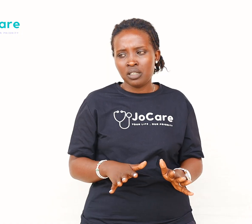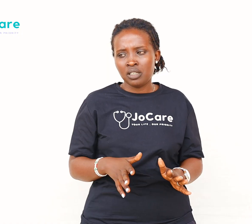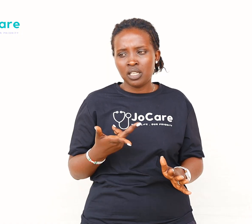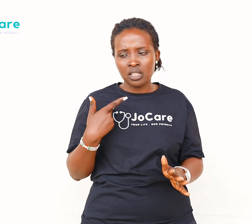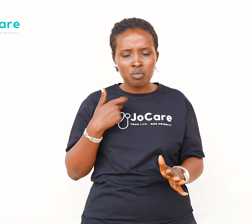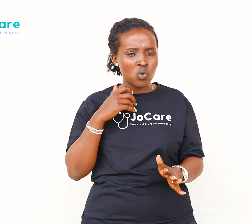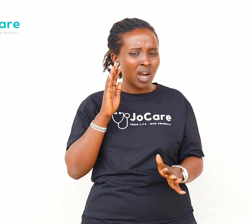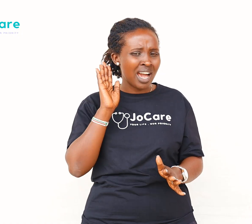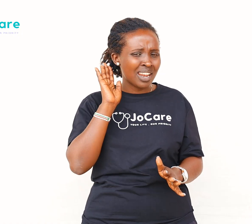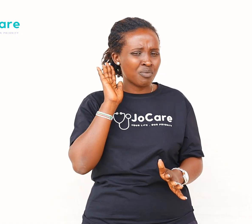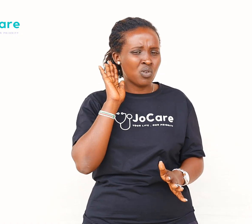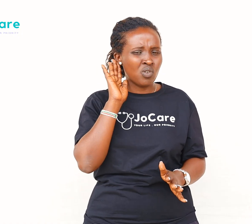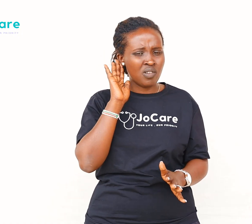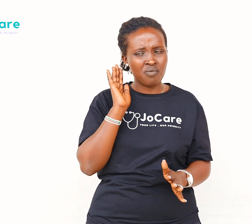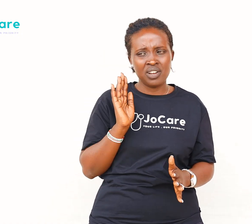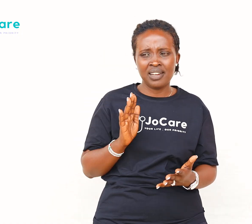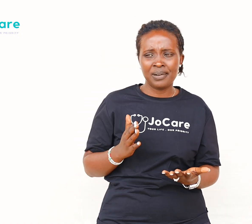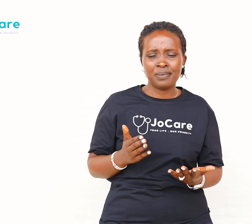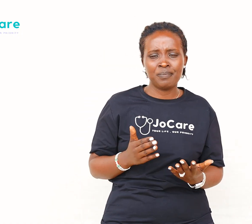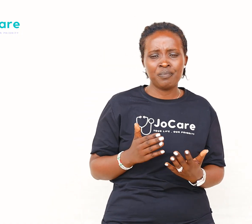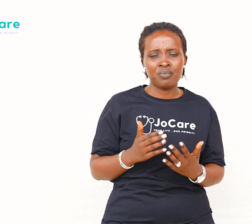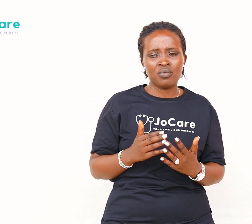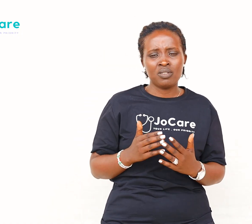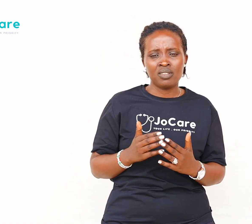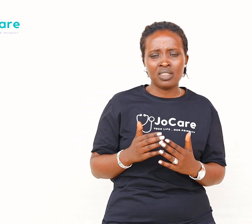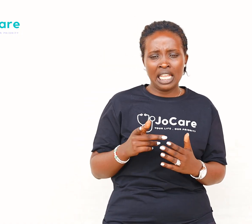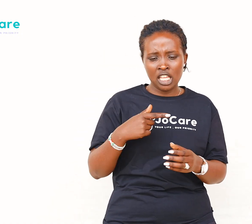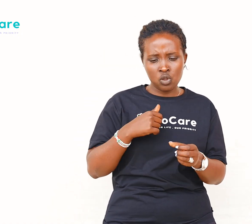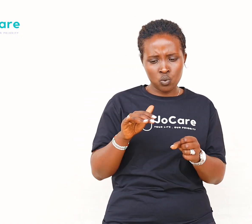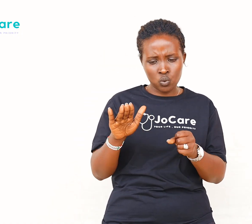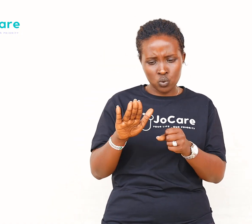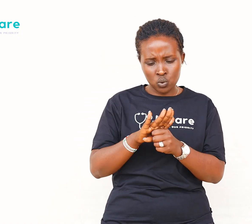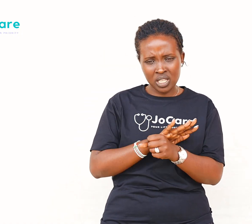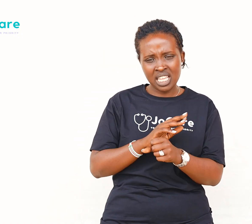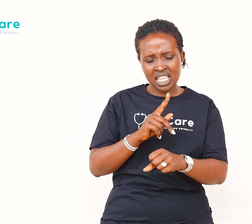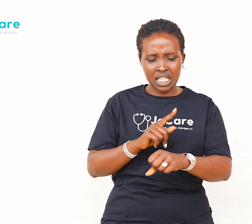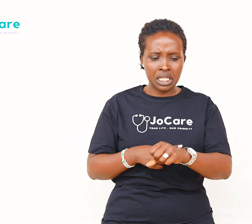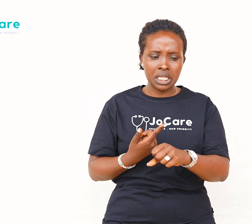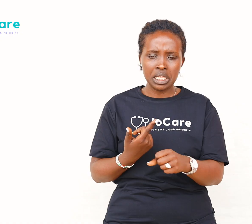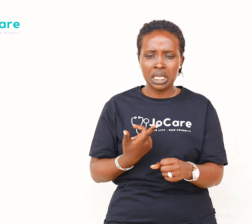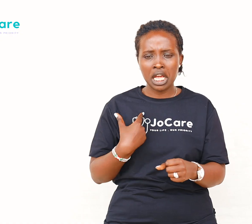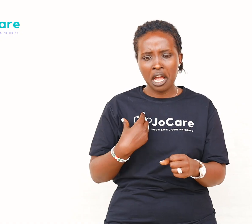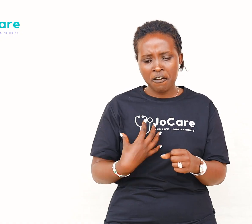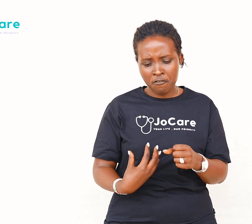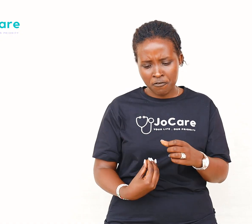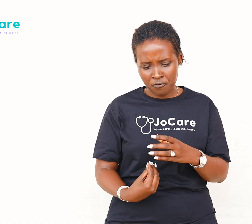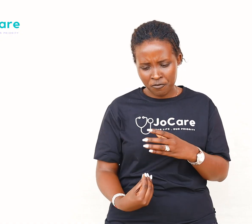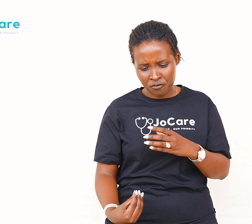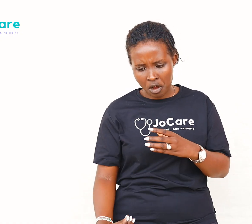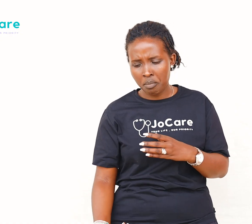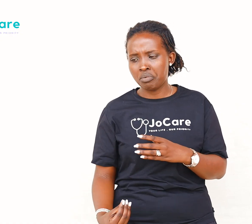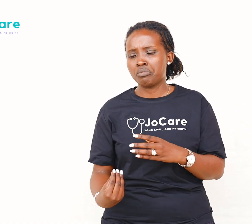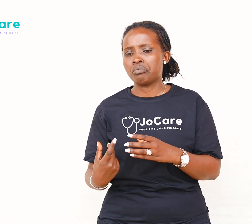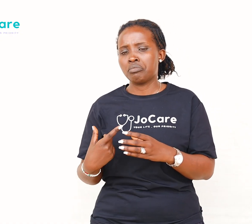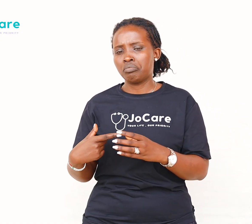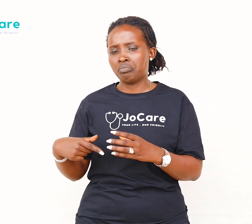arabyumva, iyo kuzuye cyangwa se mu gihe runaka, arakambura,